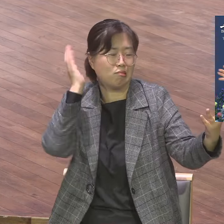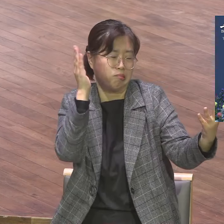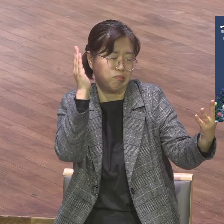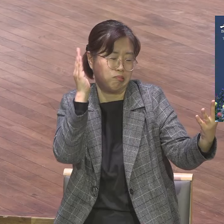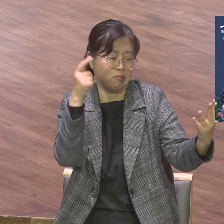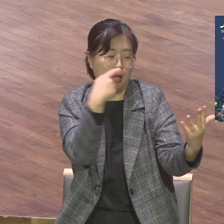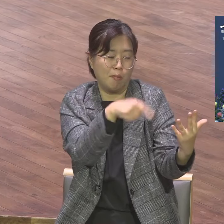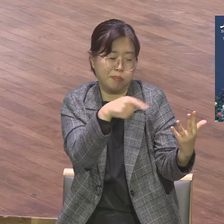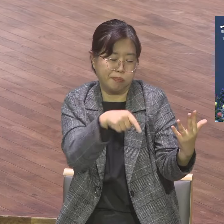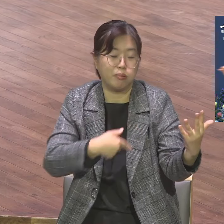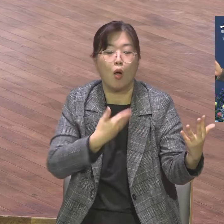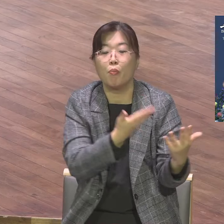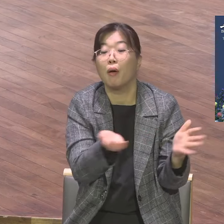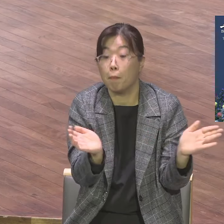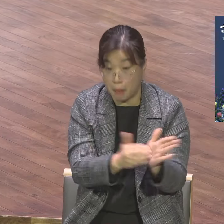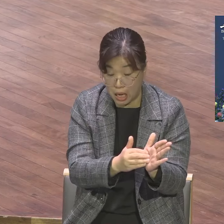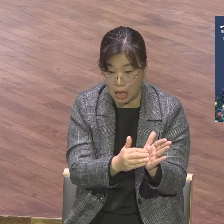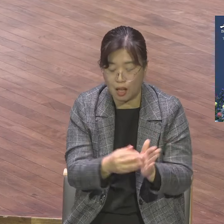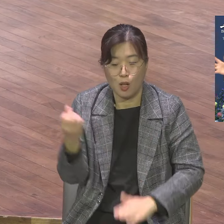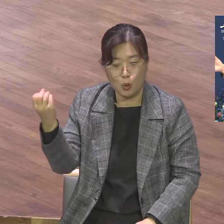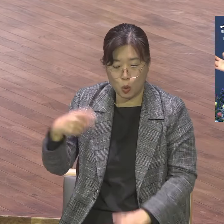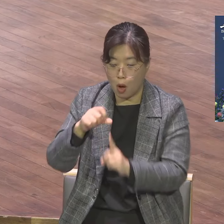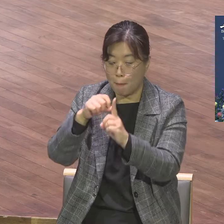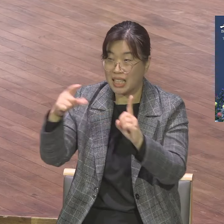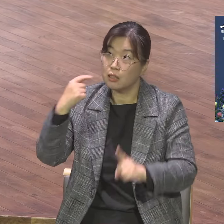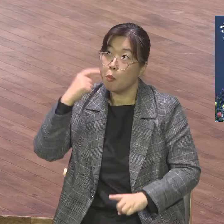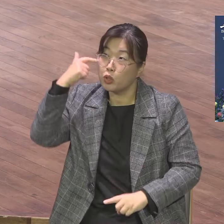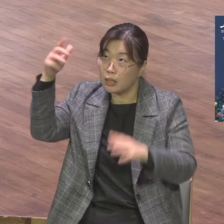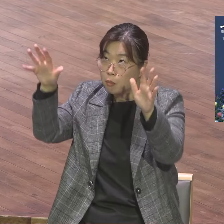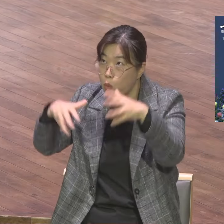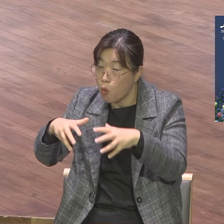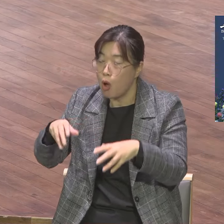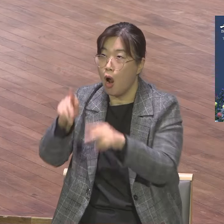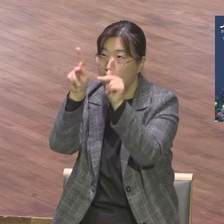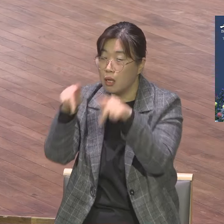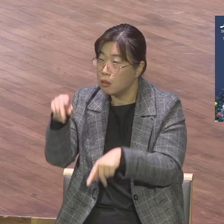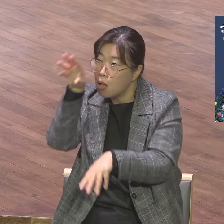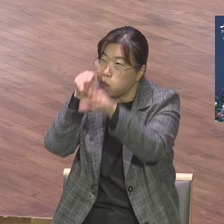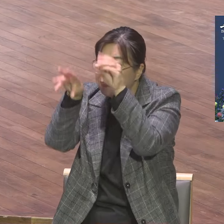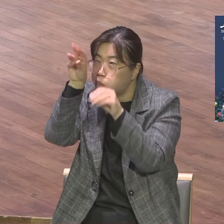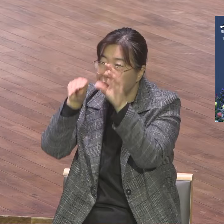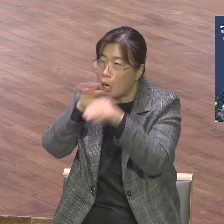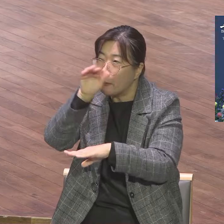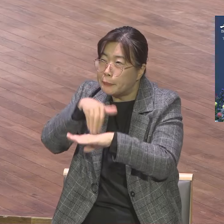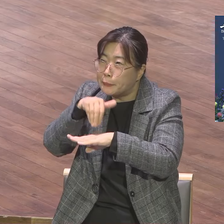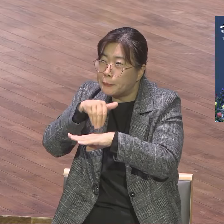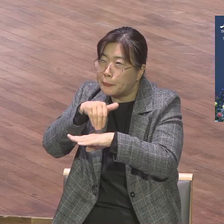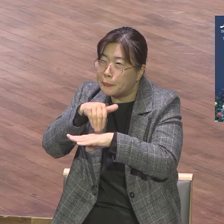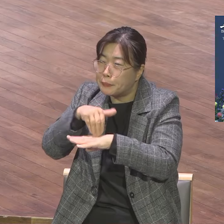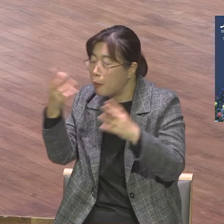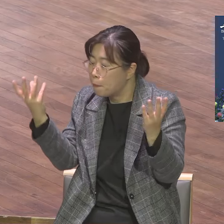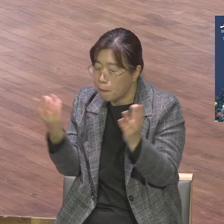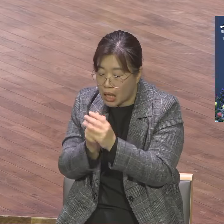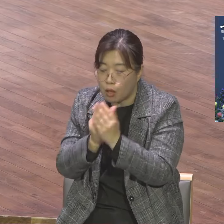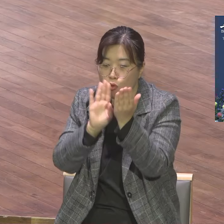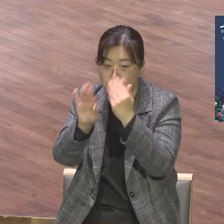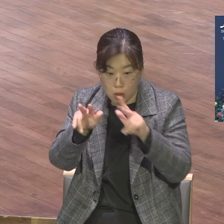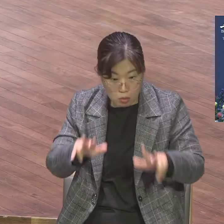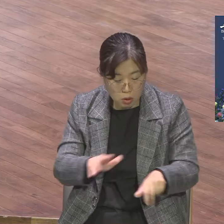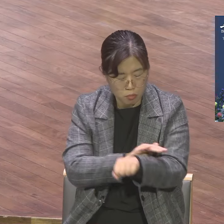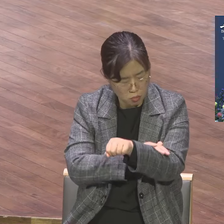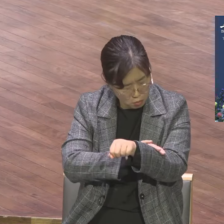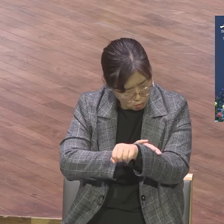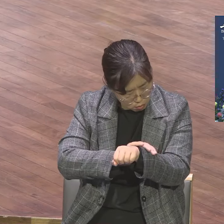그대로 또 그 커리큘럼들을 하거든. 계속 확장된단 말이에요. 집중한다 가르쳤더니